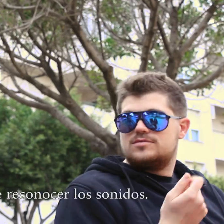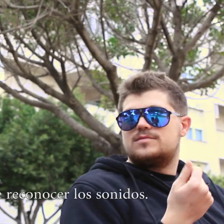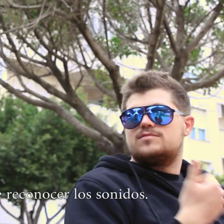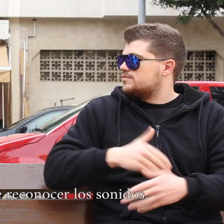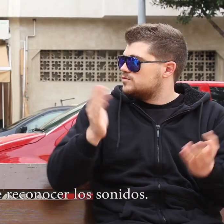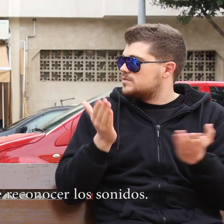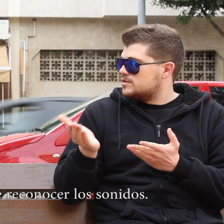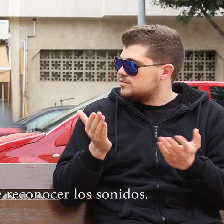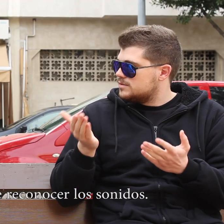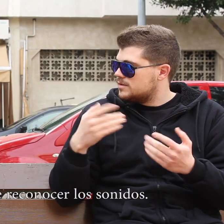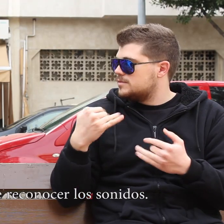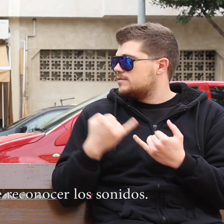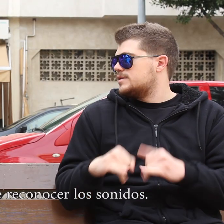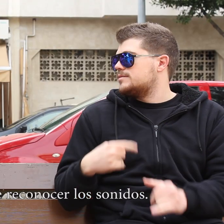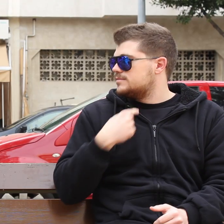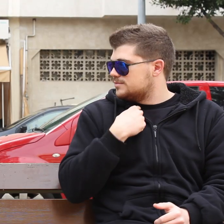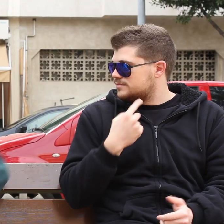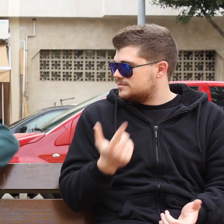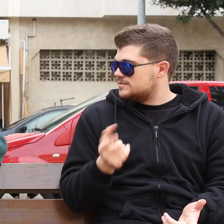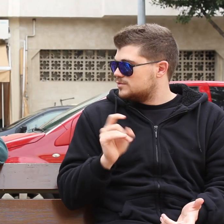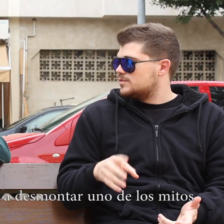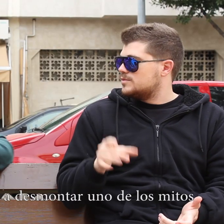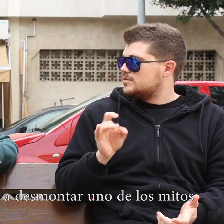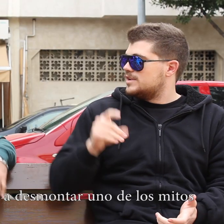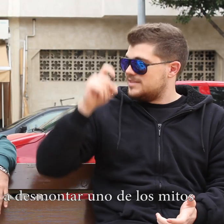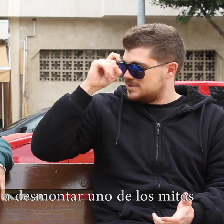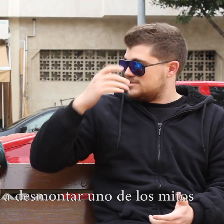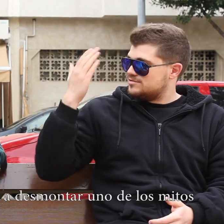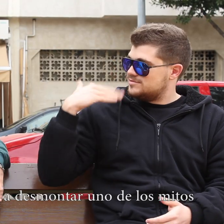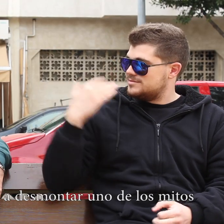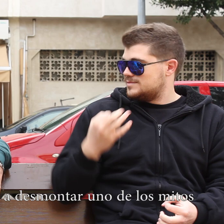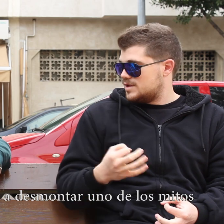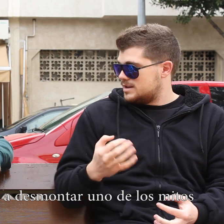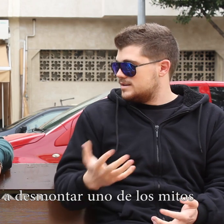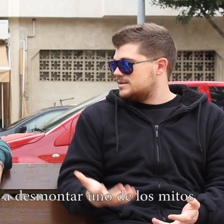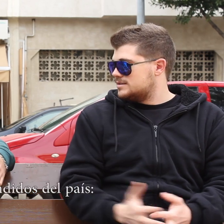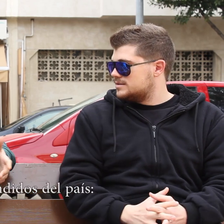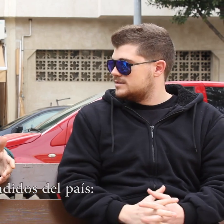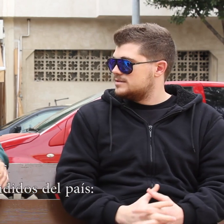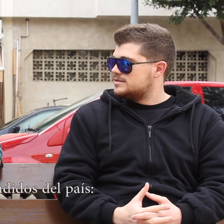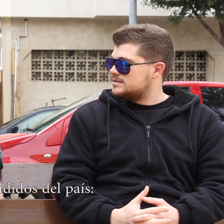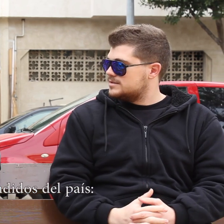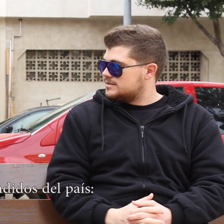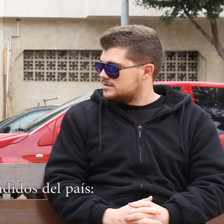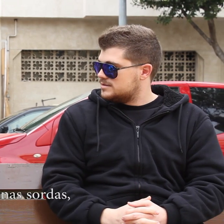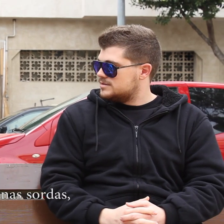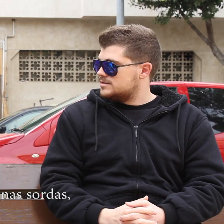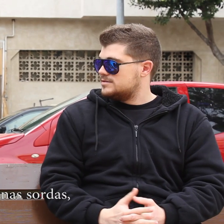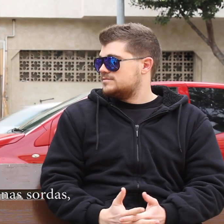lo que les impide reconocer los sonidos. Por lo tanto, empezamos a desmontar uno de los mitos más extendidos del país. Las personas